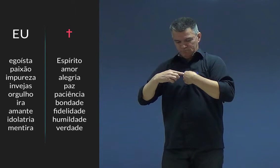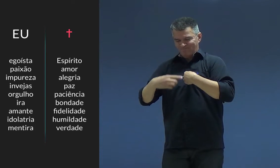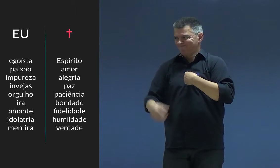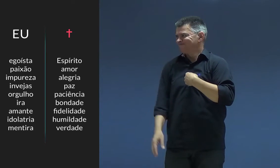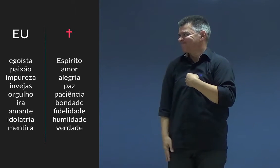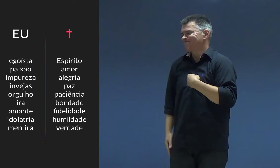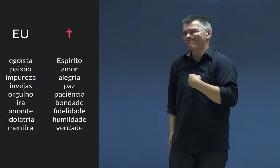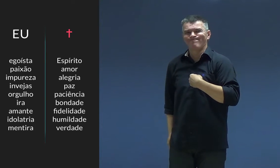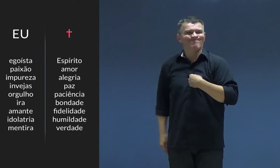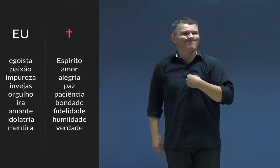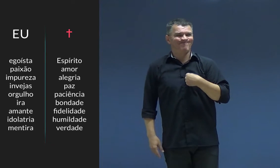Não.